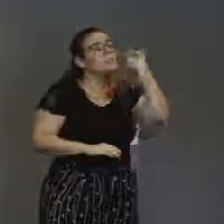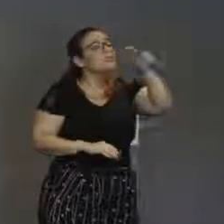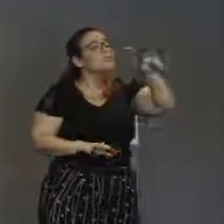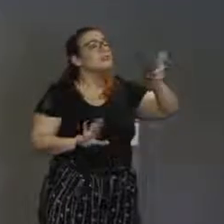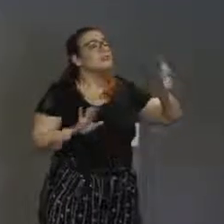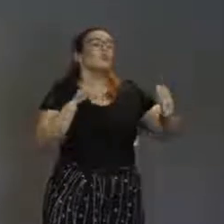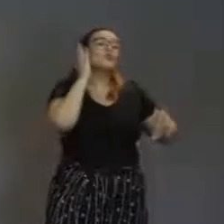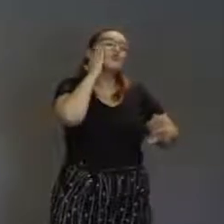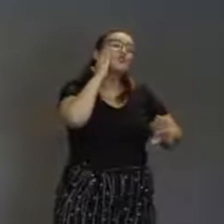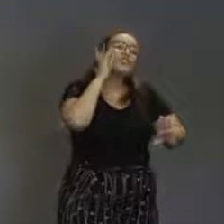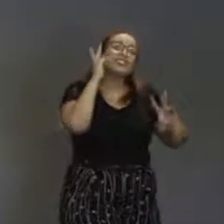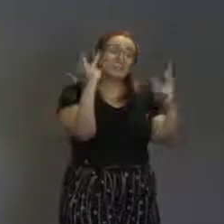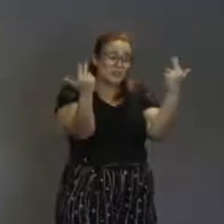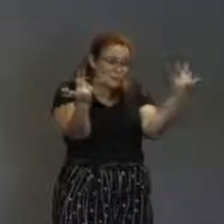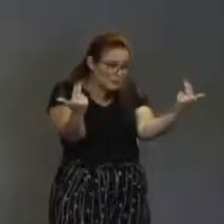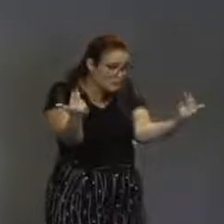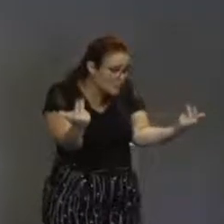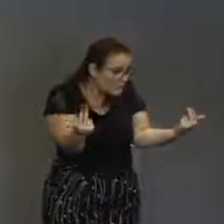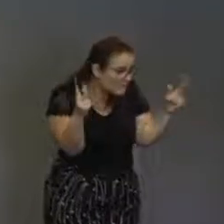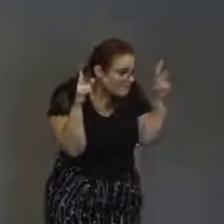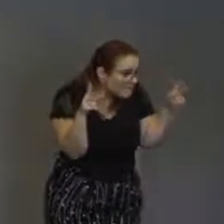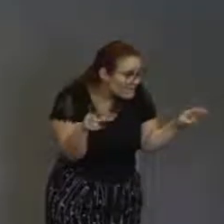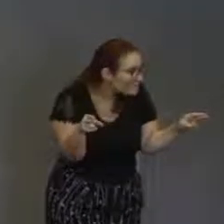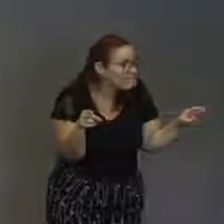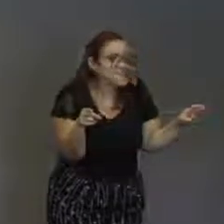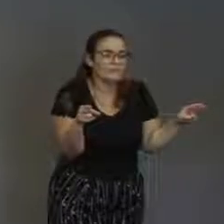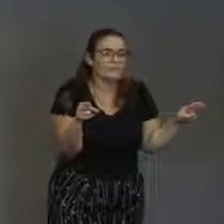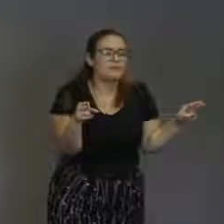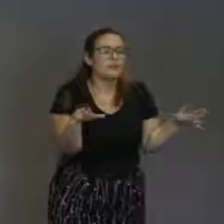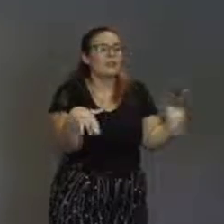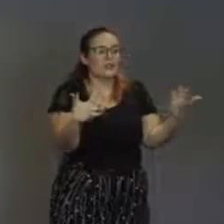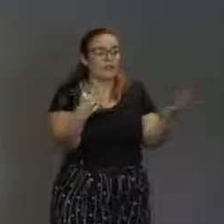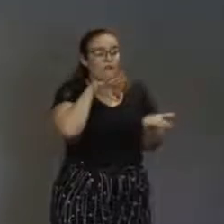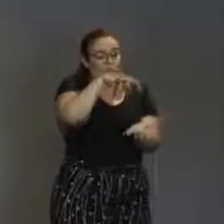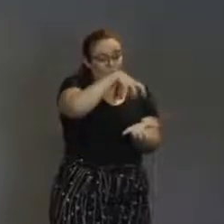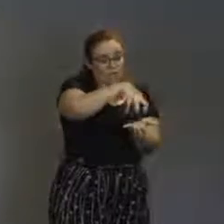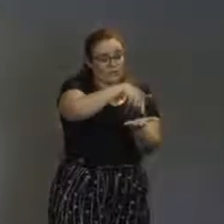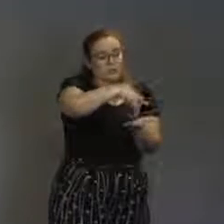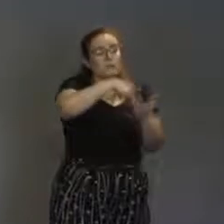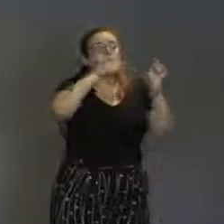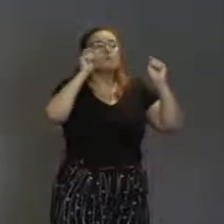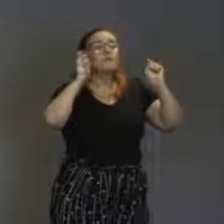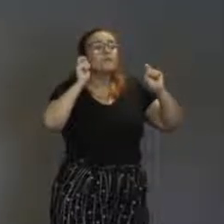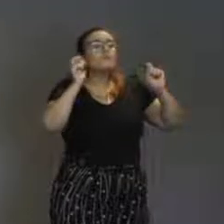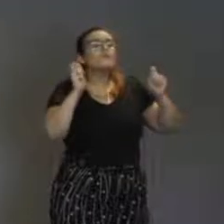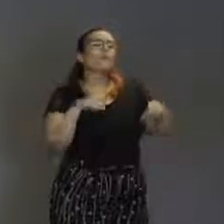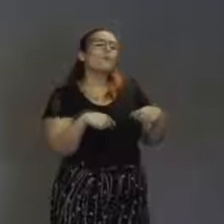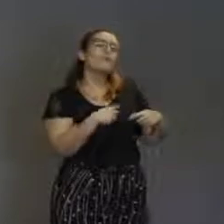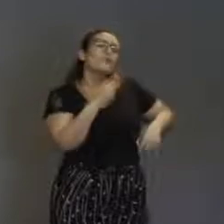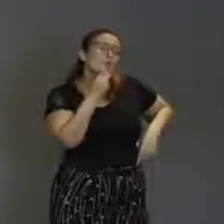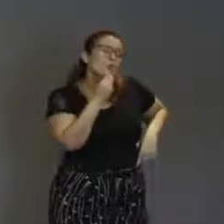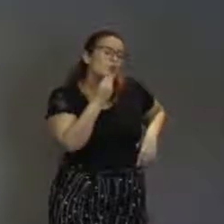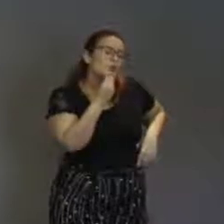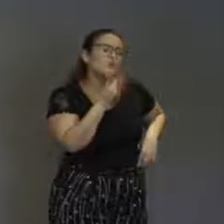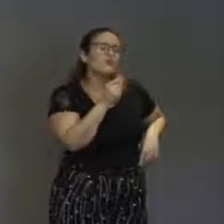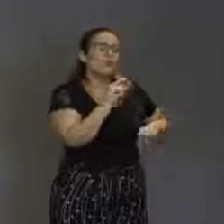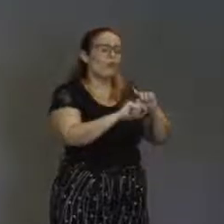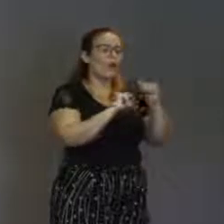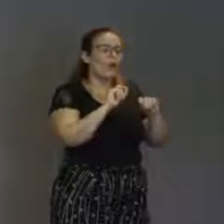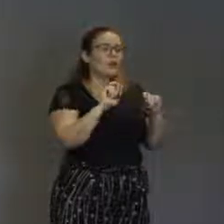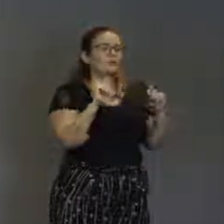entende do jeito que você entende. E aí as fundações poderiam ter um papel nessa instrumentalização de